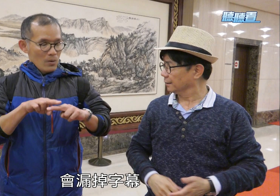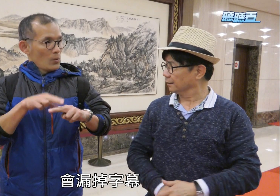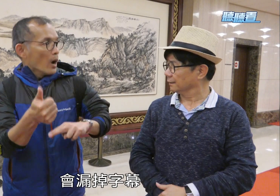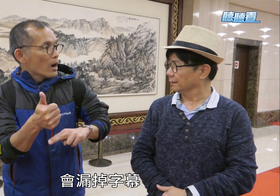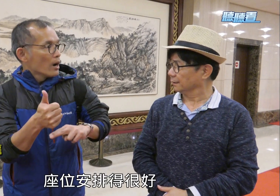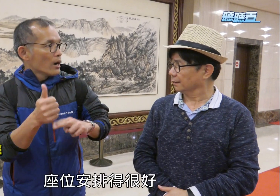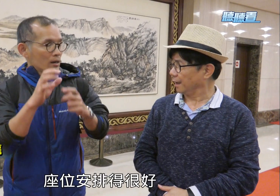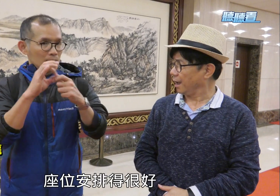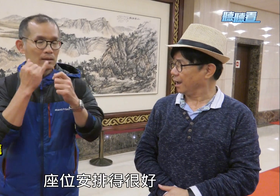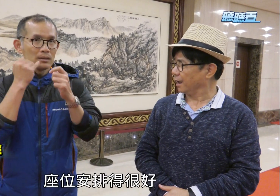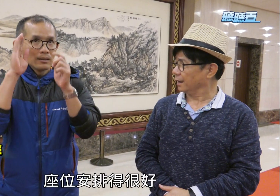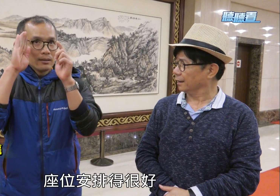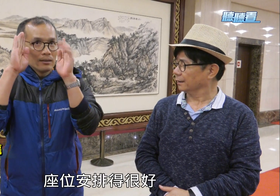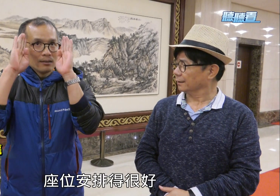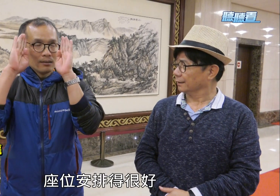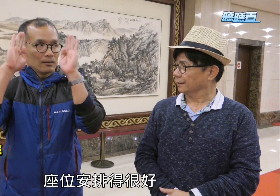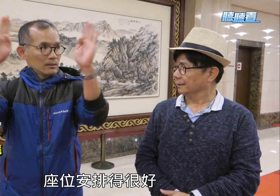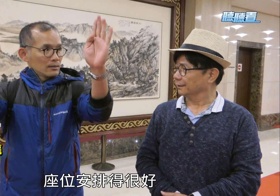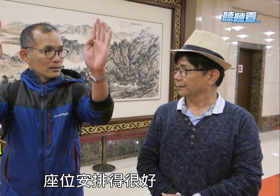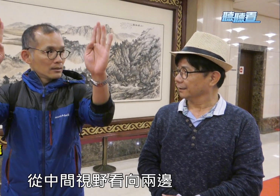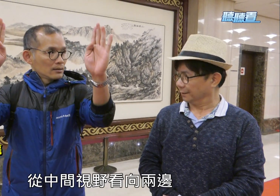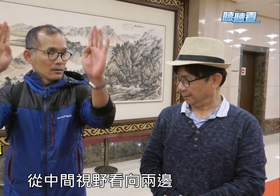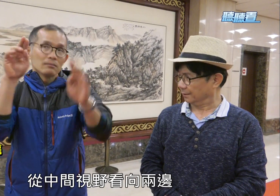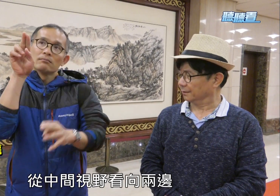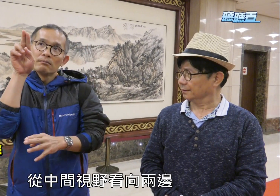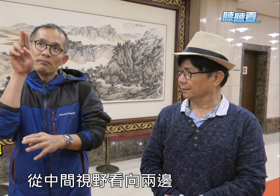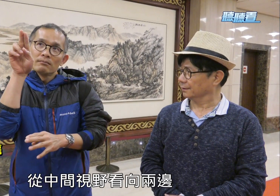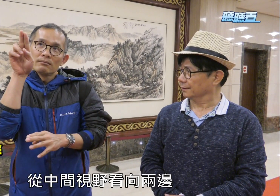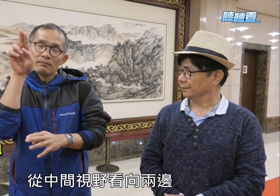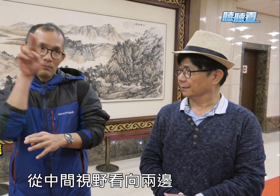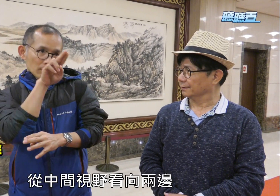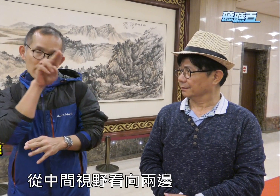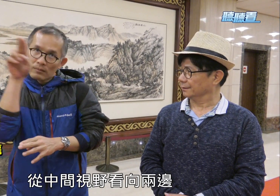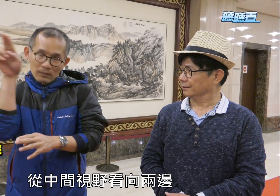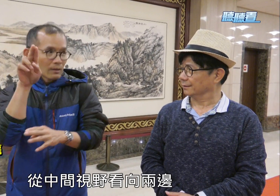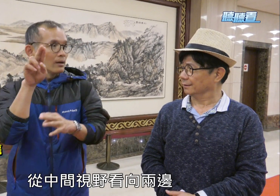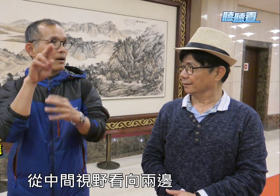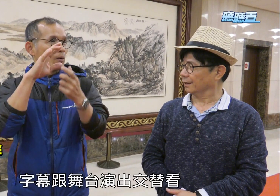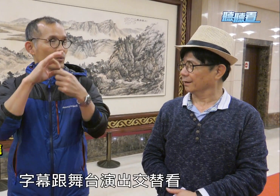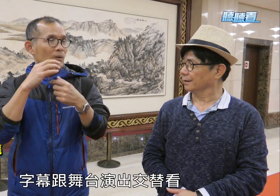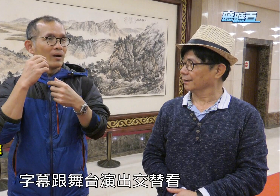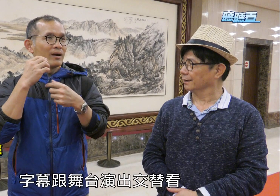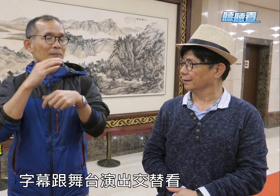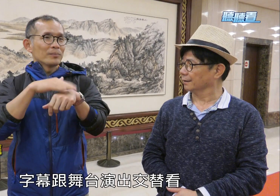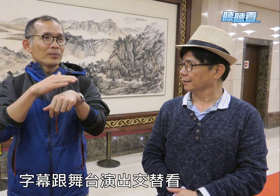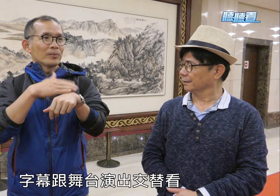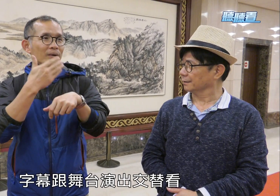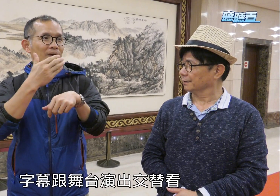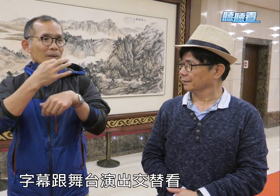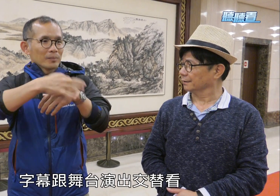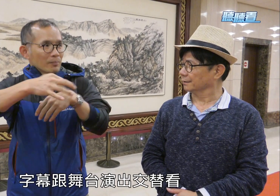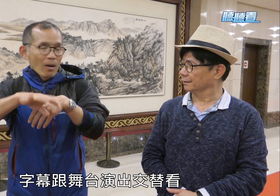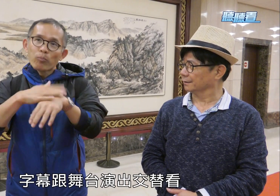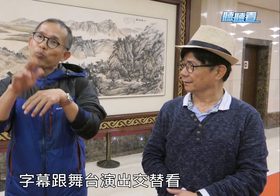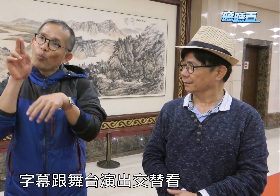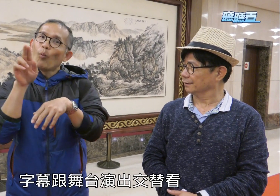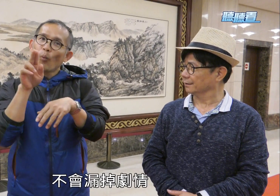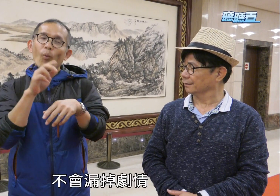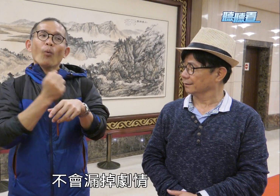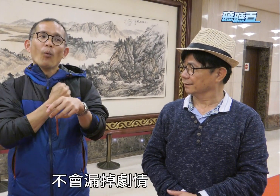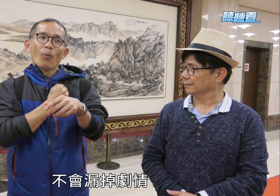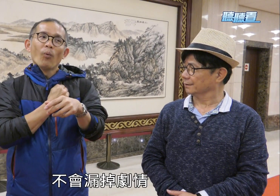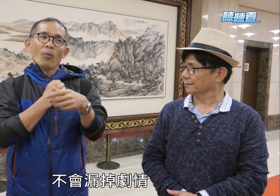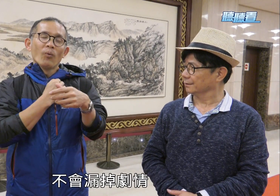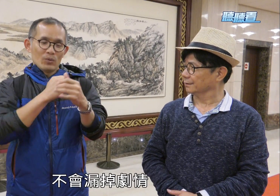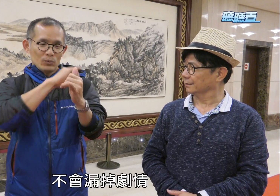掉字幕。 座位安排得很好，从中间视野看向两边呢，字幕跟舞台演出交替看，